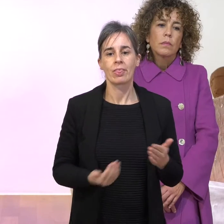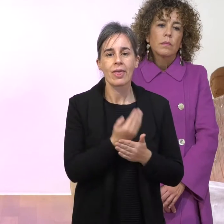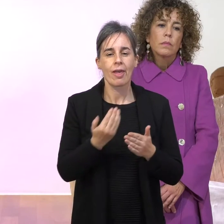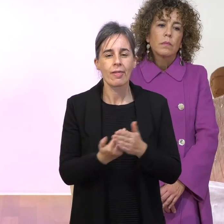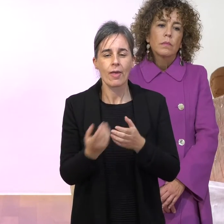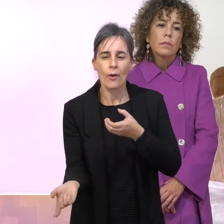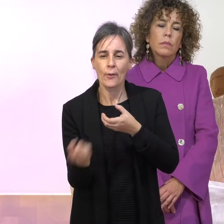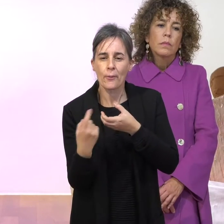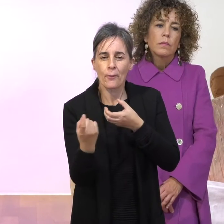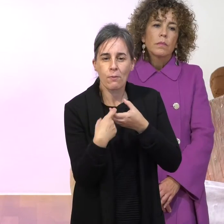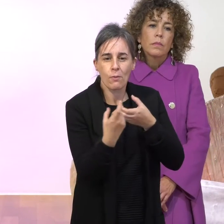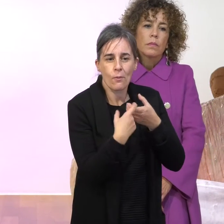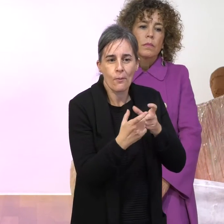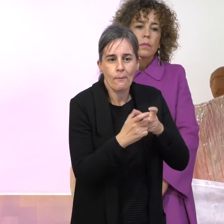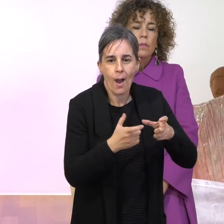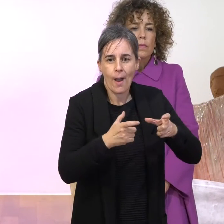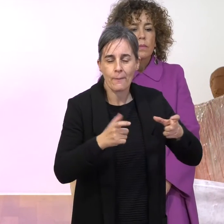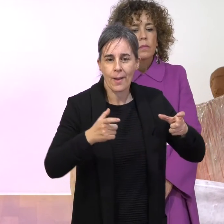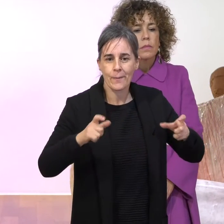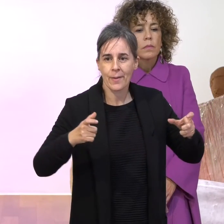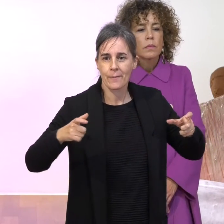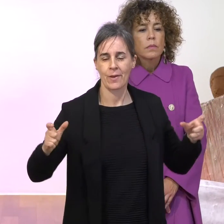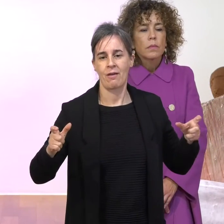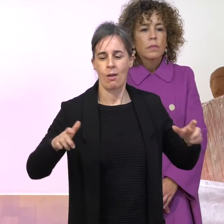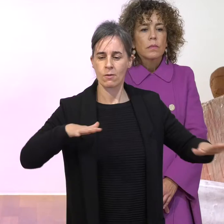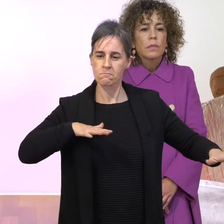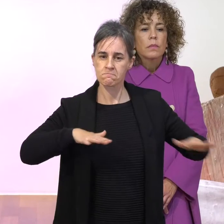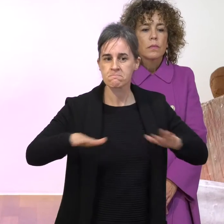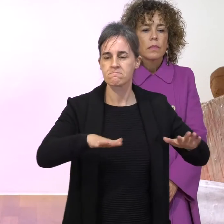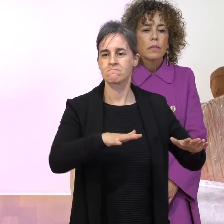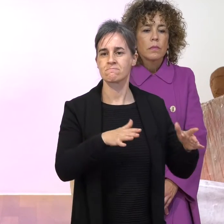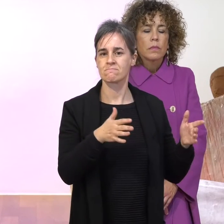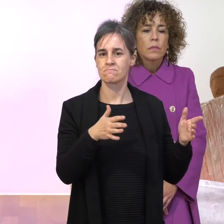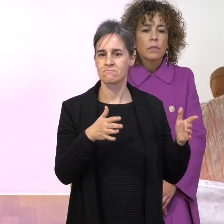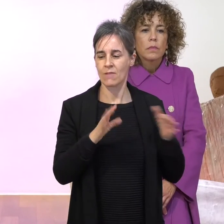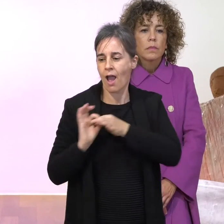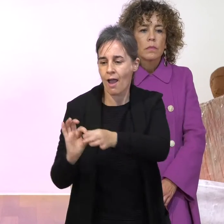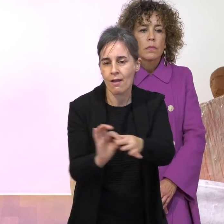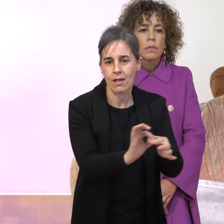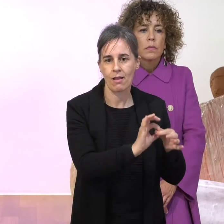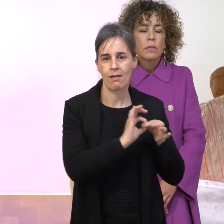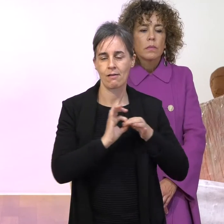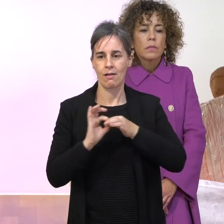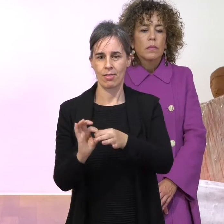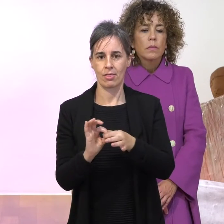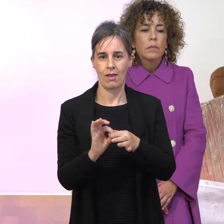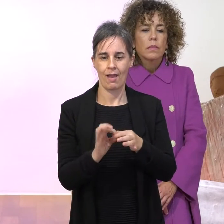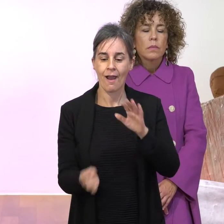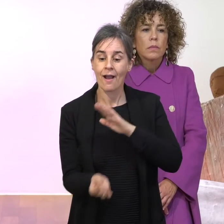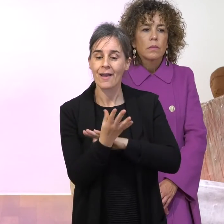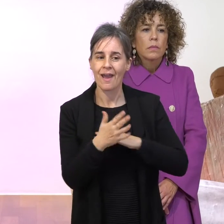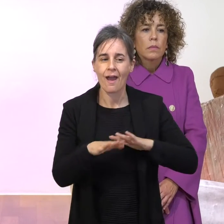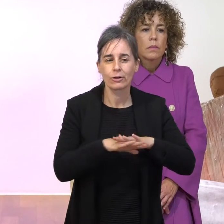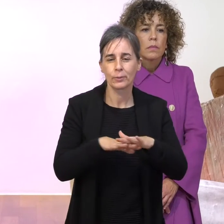mulleres activas, accionando, creando alianzas, creando